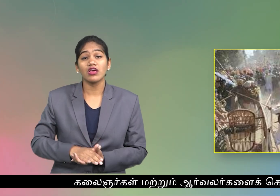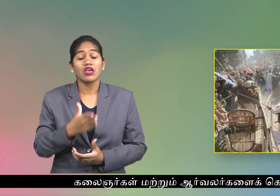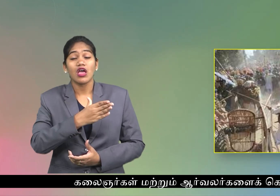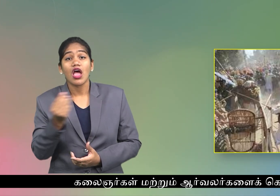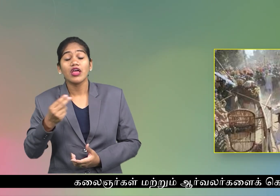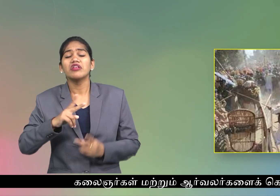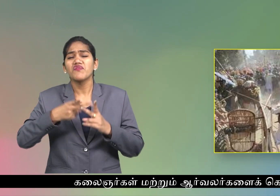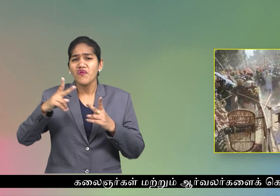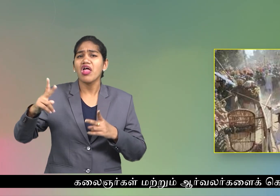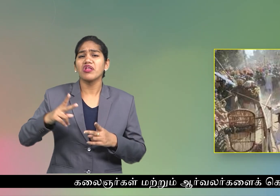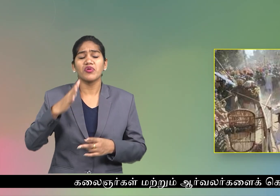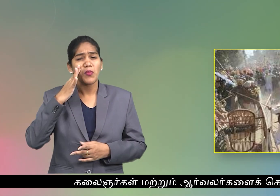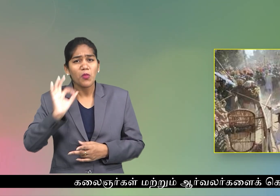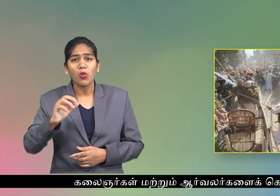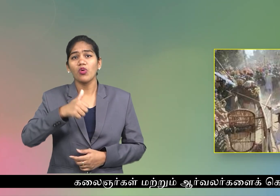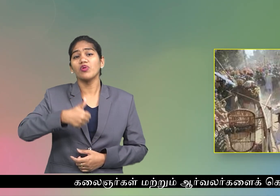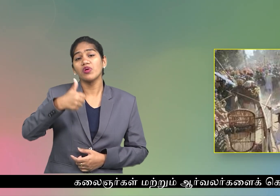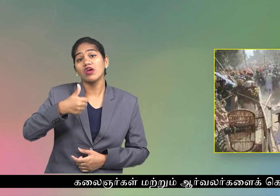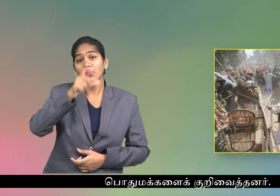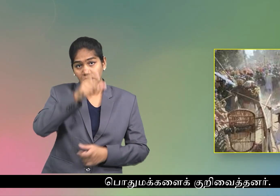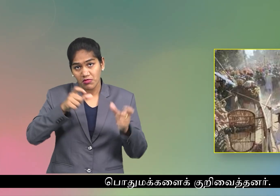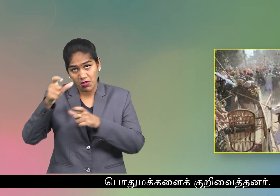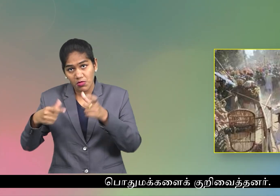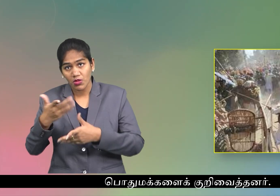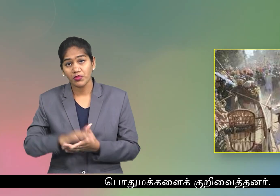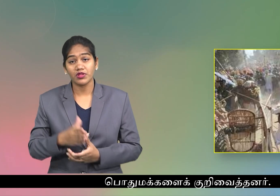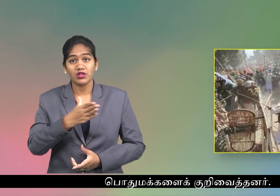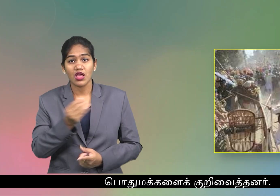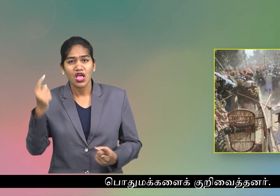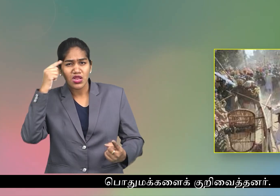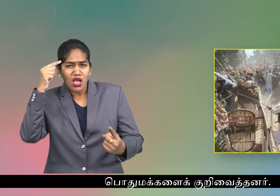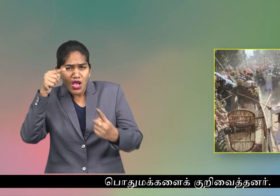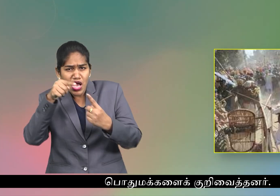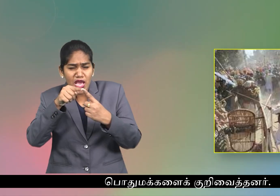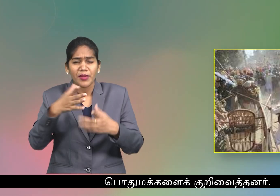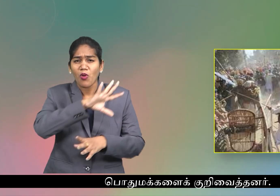கலைஞர்கள் மற்றும் ஆர்வலர்களைக் கொன்று பொதுமக்களை குறிவைத்தனர்.